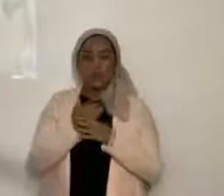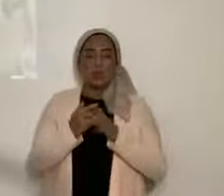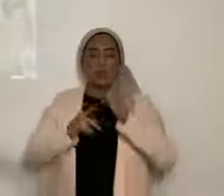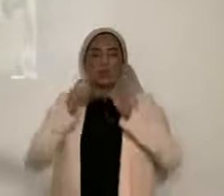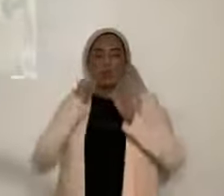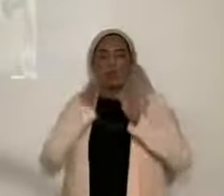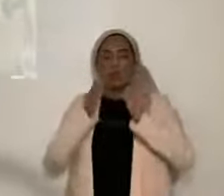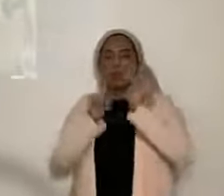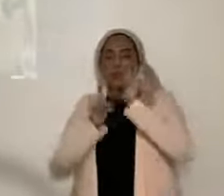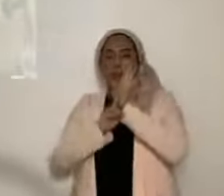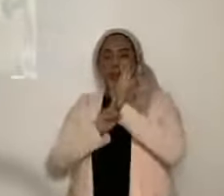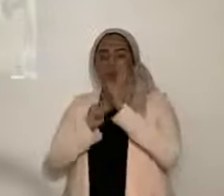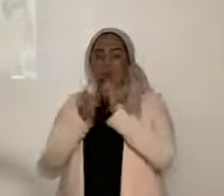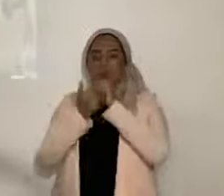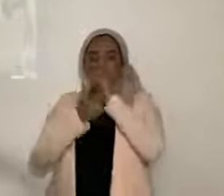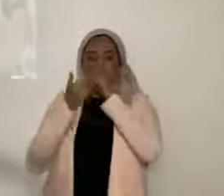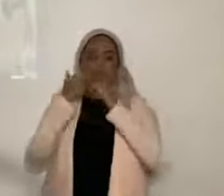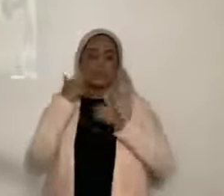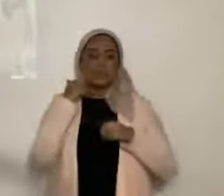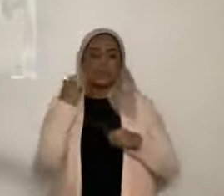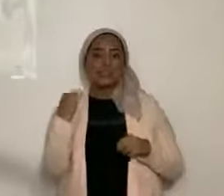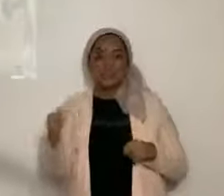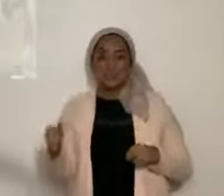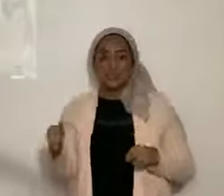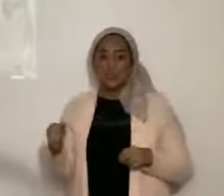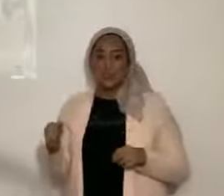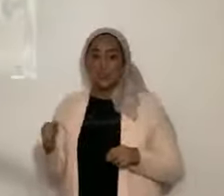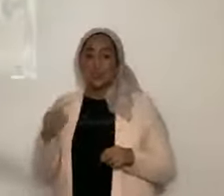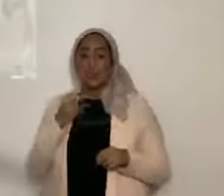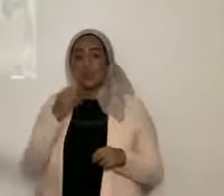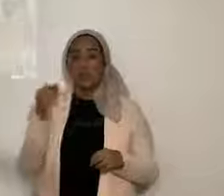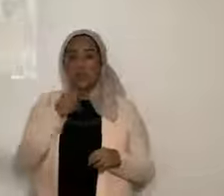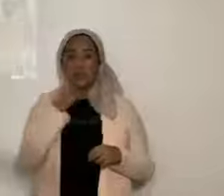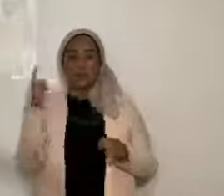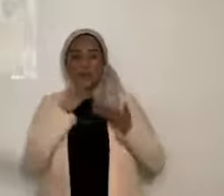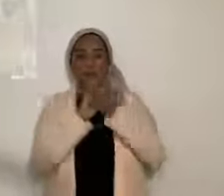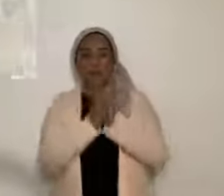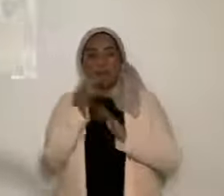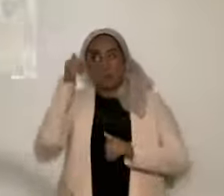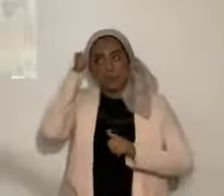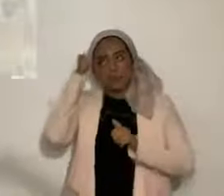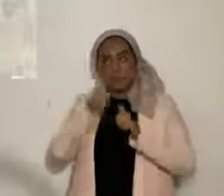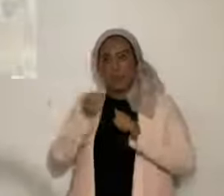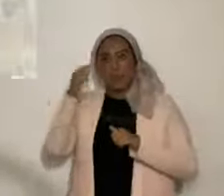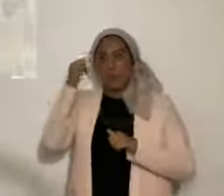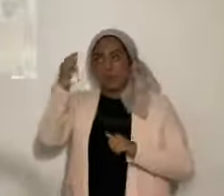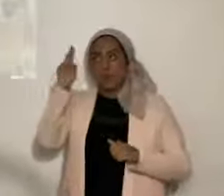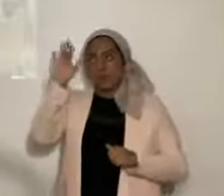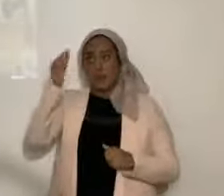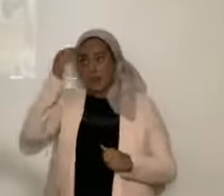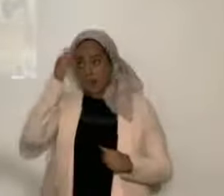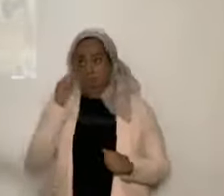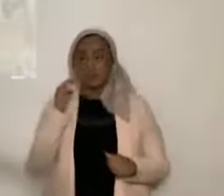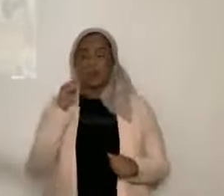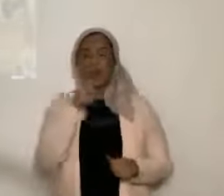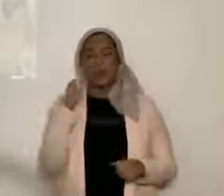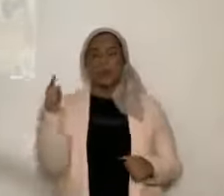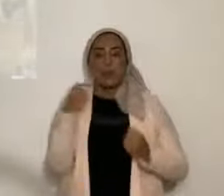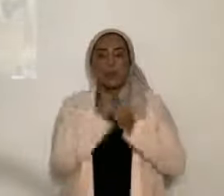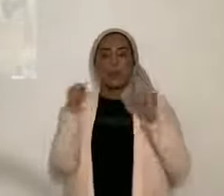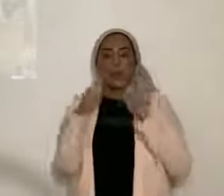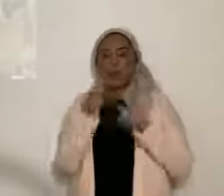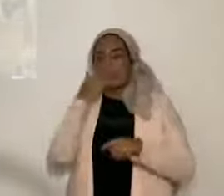alarma con las trompetas de plata, aquí son de plata, y seréis recordados por Yahweh vuestro Elohim, y seréis salvo de